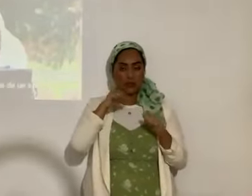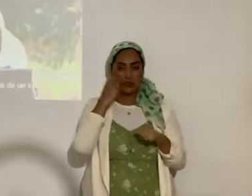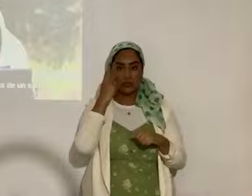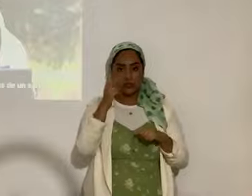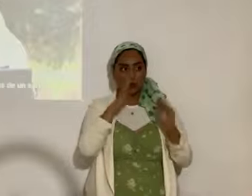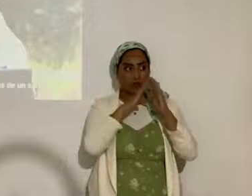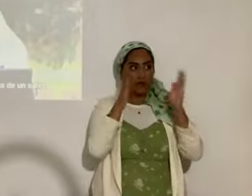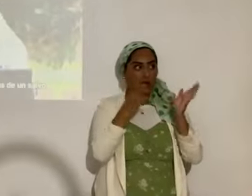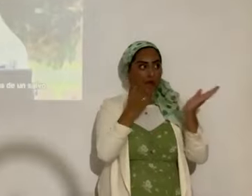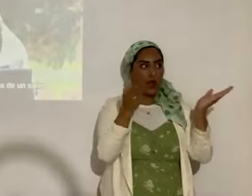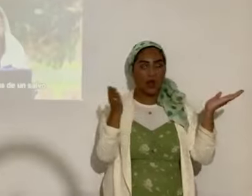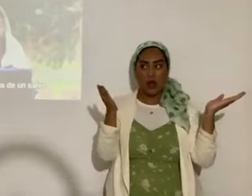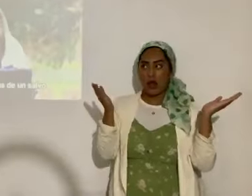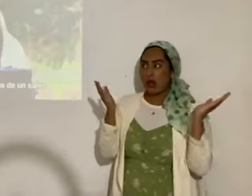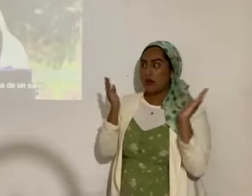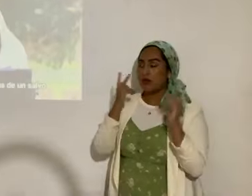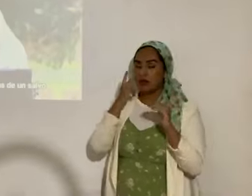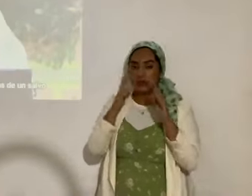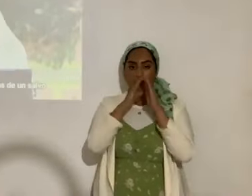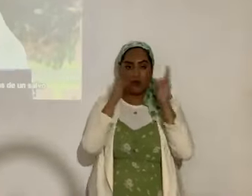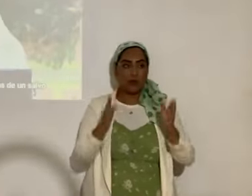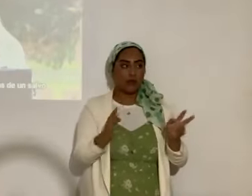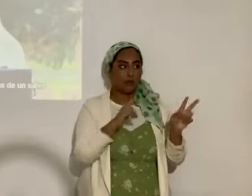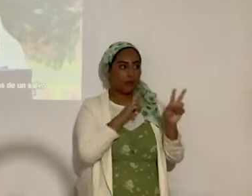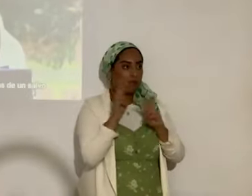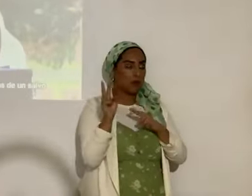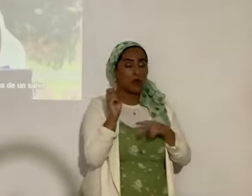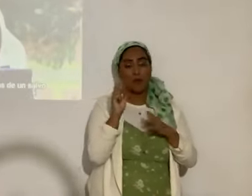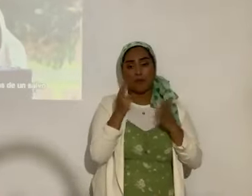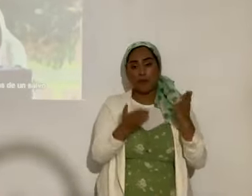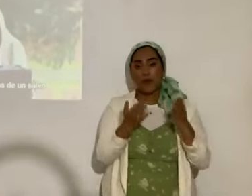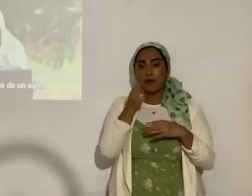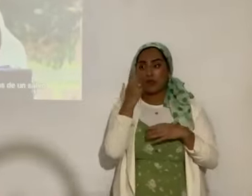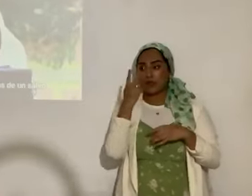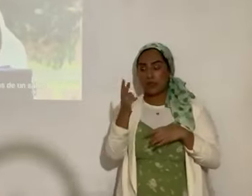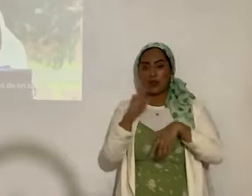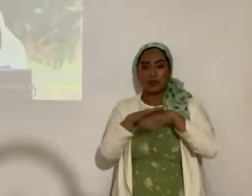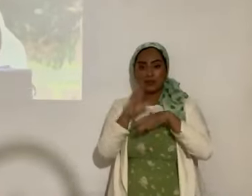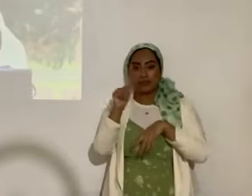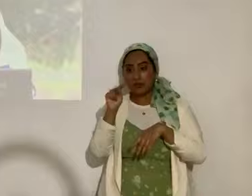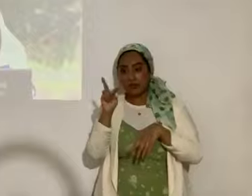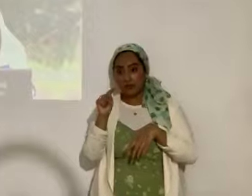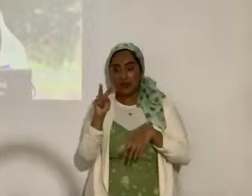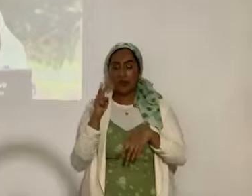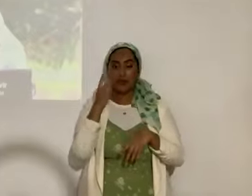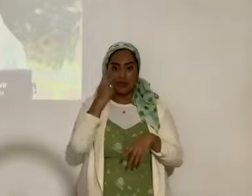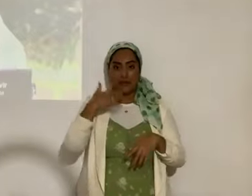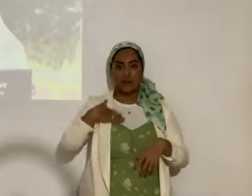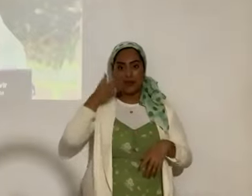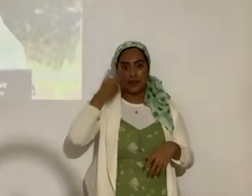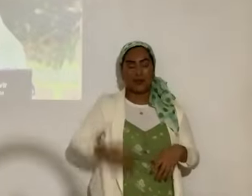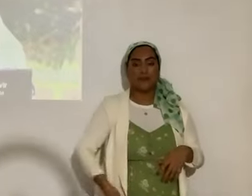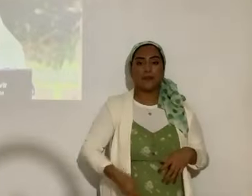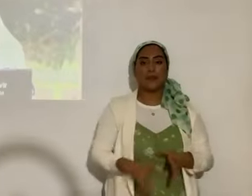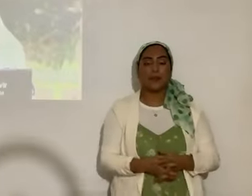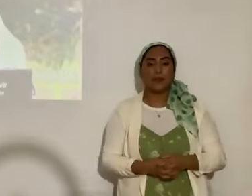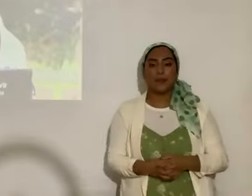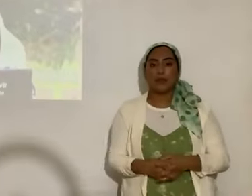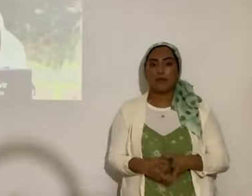ver tu hogar puedes ver tu hogar alrededor O tal vez estás viendo tu pantalla y ves a un servidor me estás viendo a mí